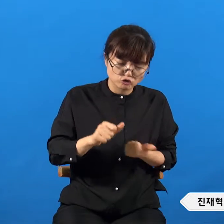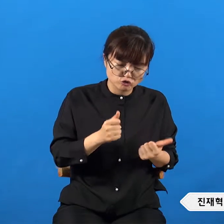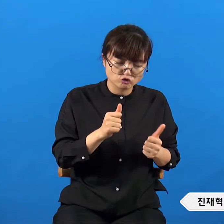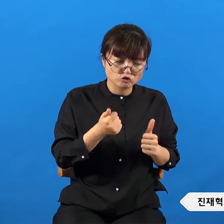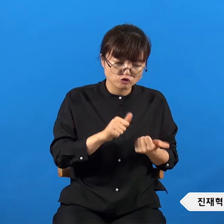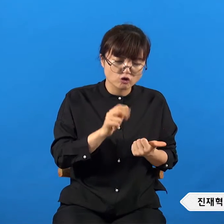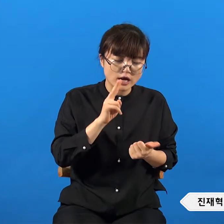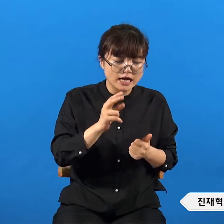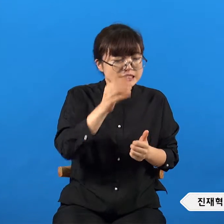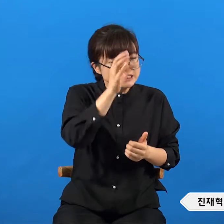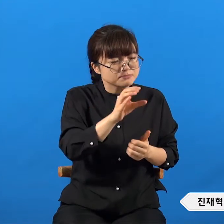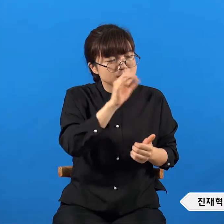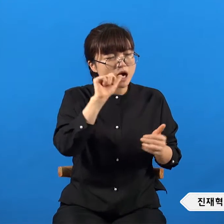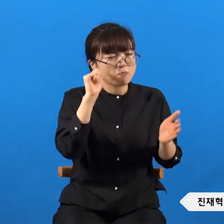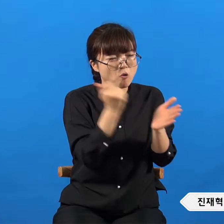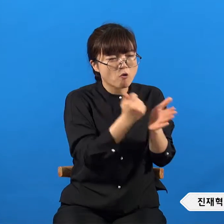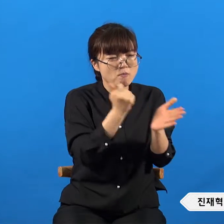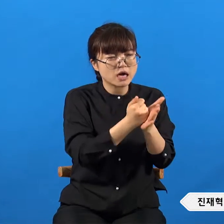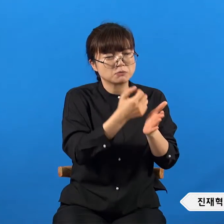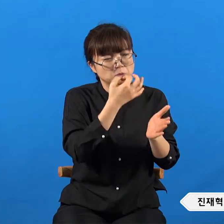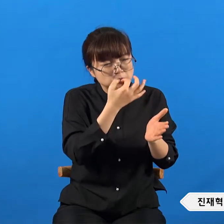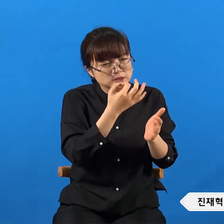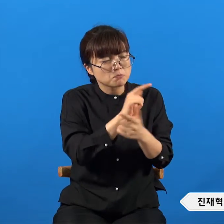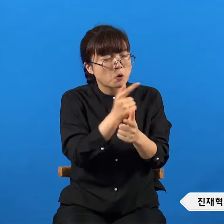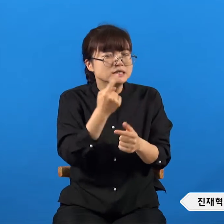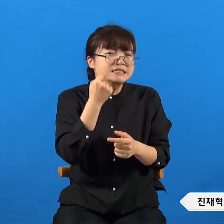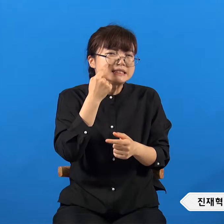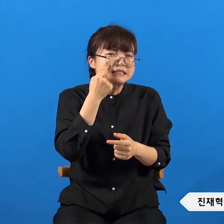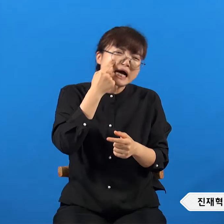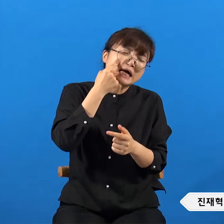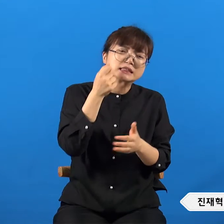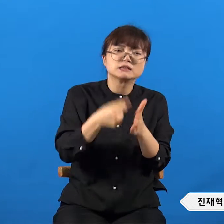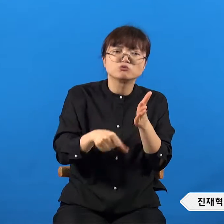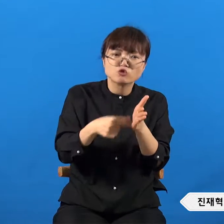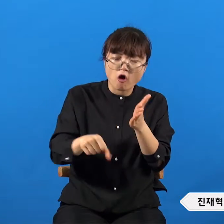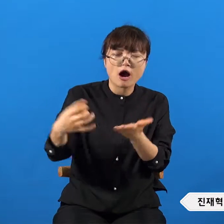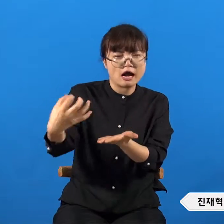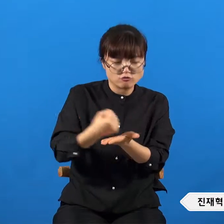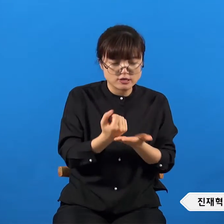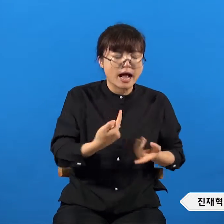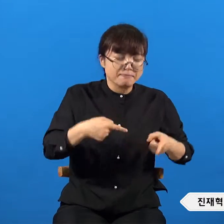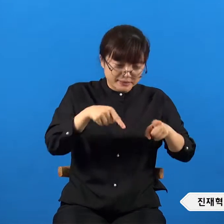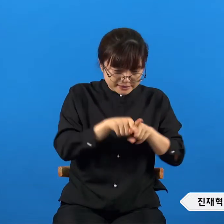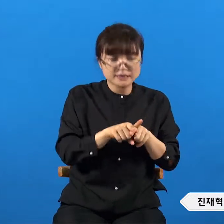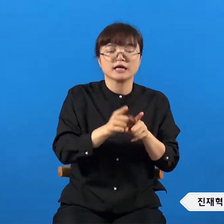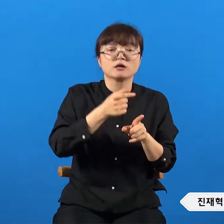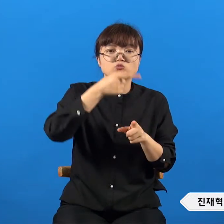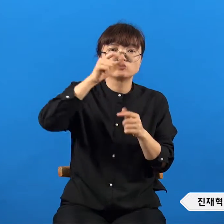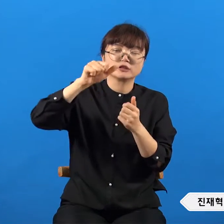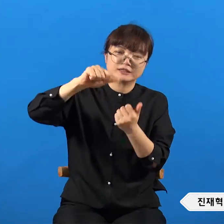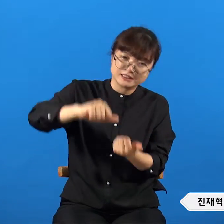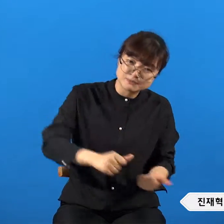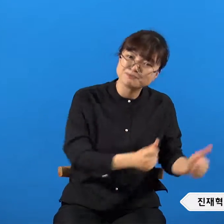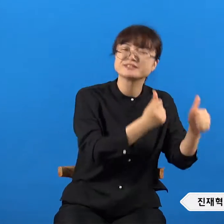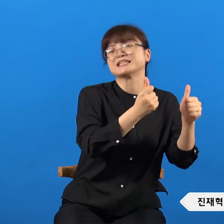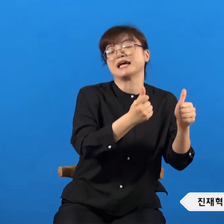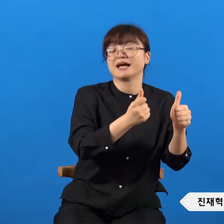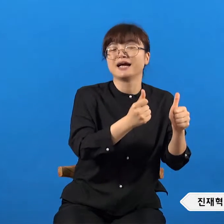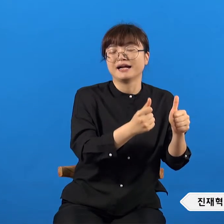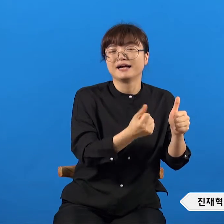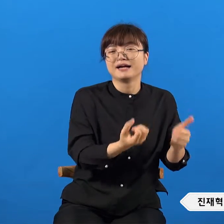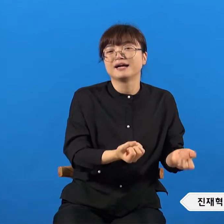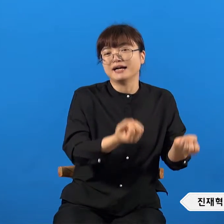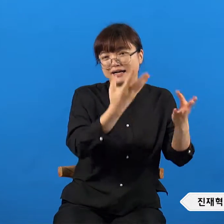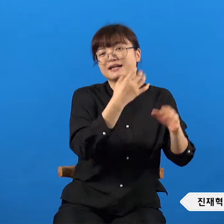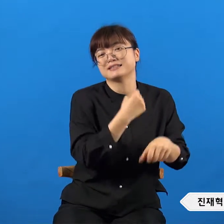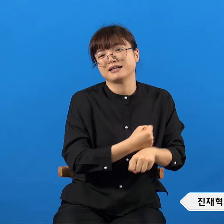될, 십자가에 못 박아야 될 것들을 상징적으로 가져와서 함께 물속에서